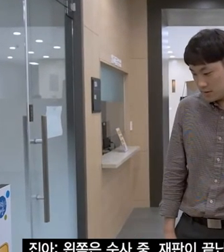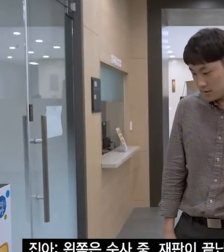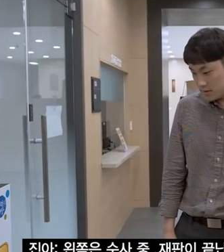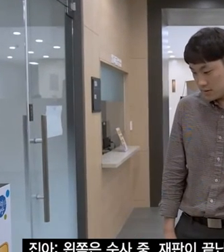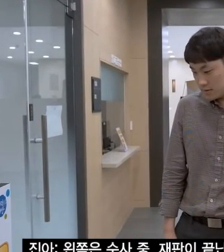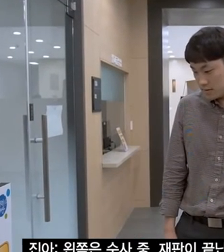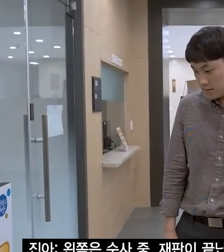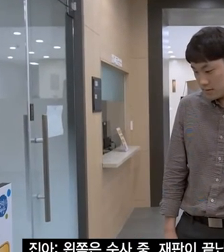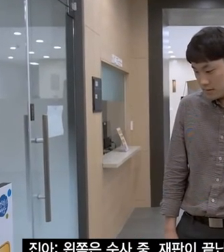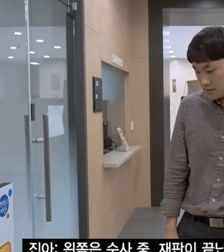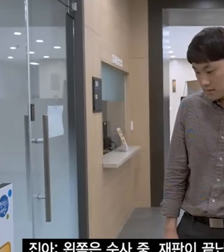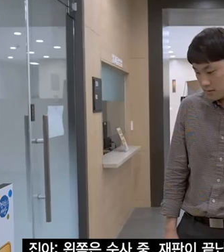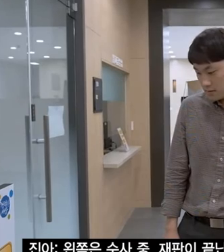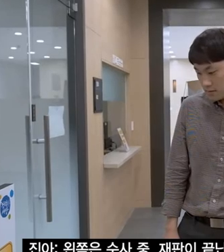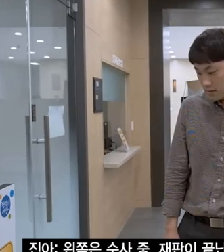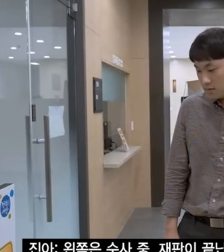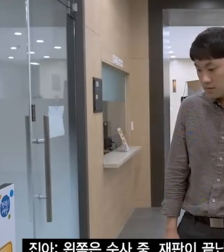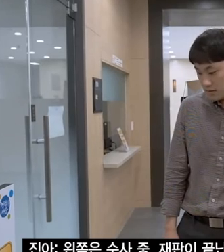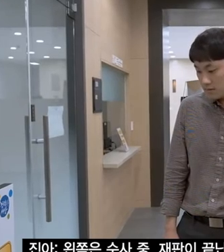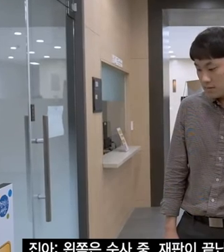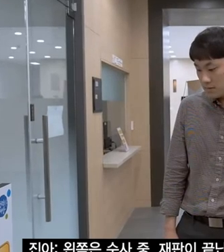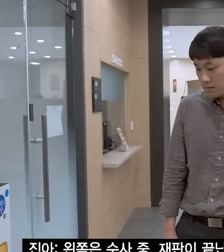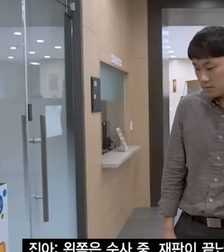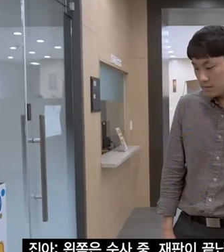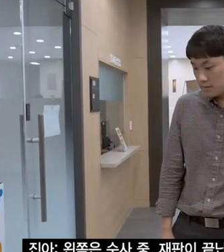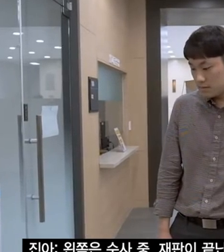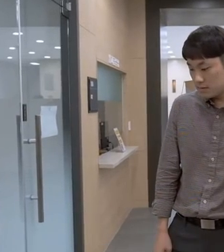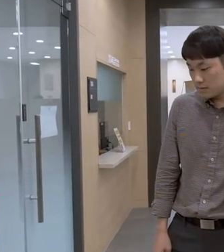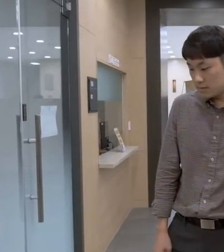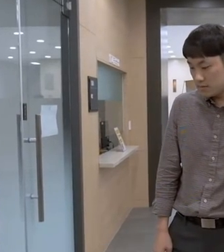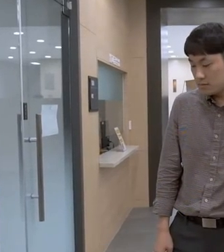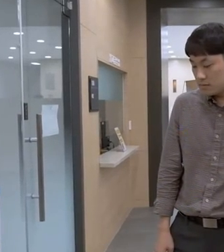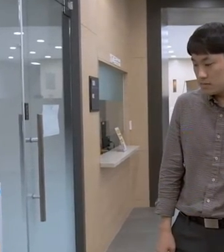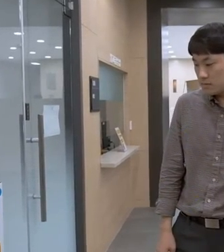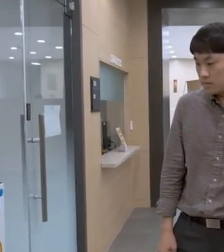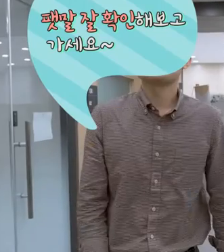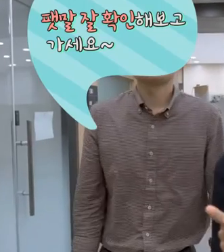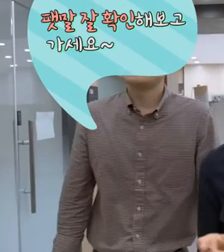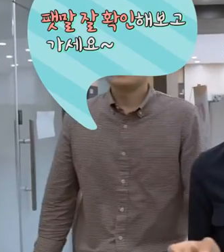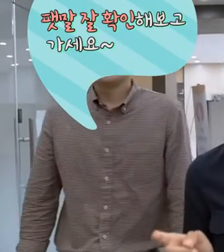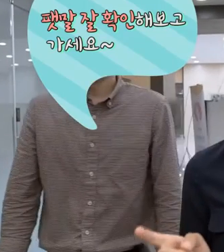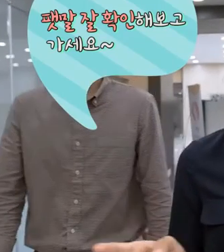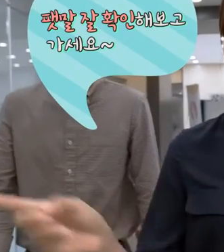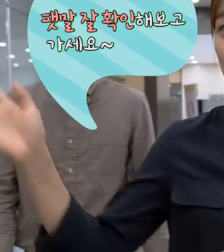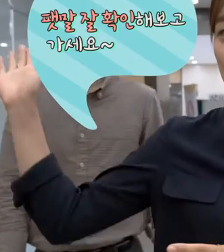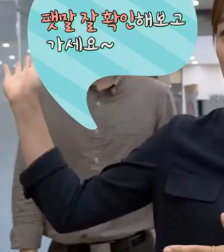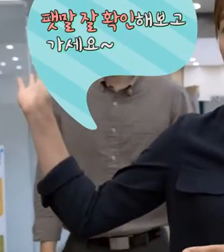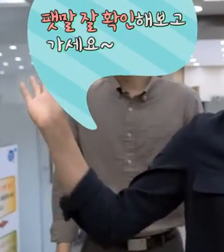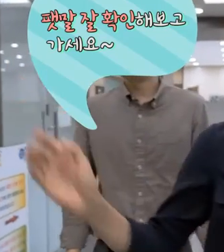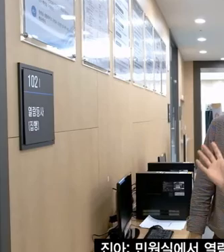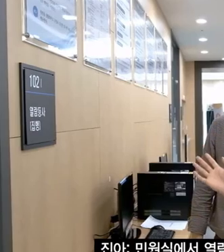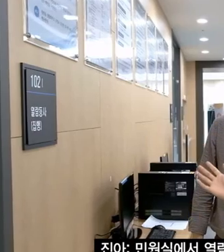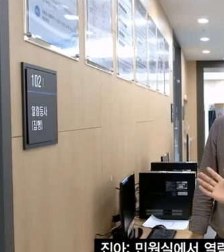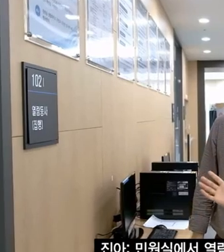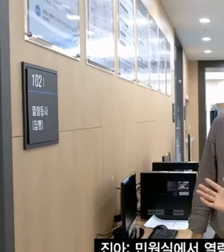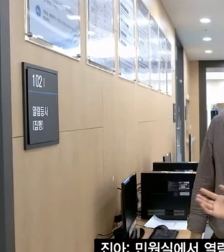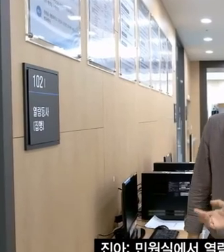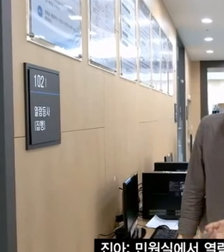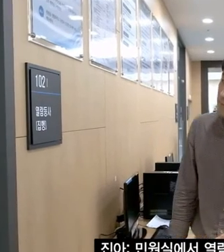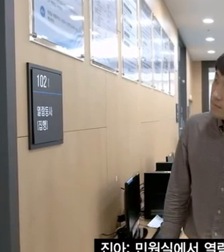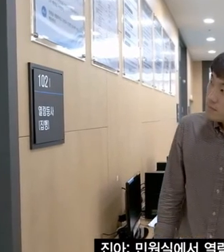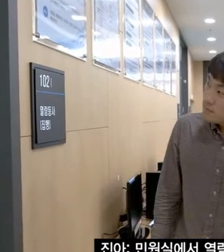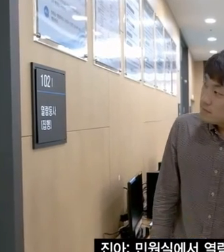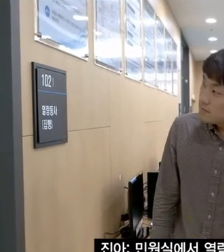이게 수사 중인 사건 그리고 재판이 끝난 사건에 대한 열람 등사실 신청실입니다. 재판 중인 분들은 이쪽으로 가세요. 팬과에서